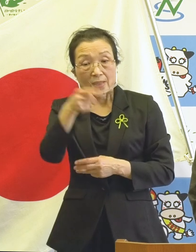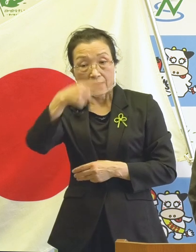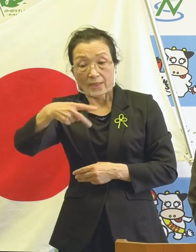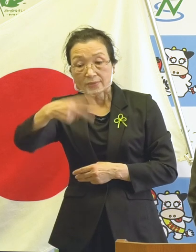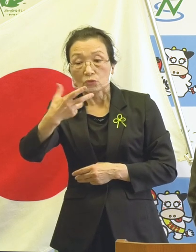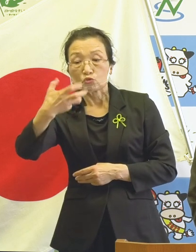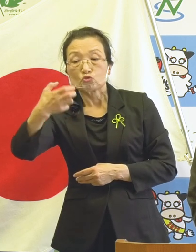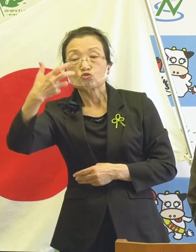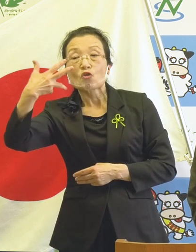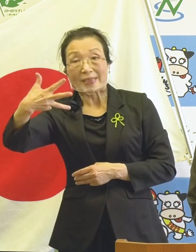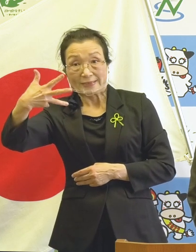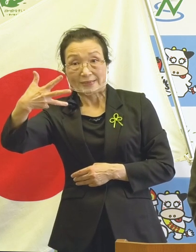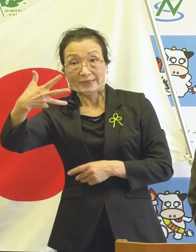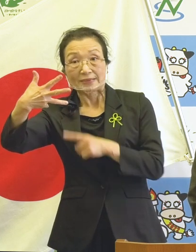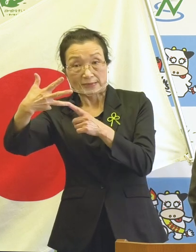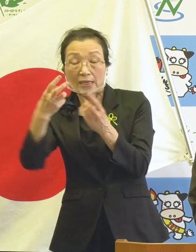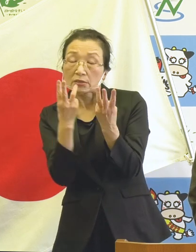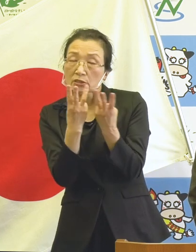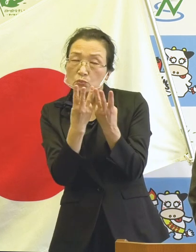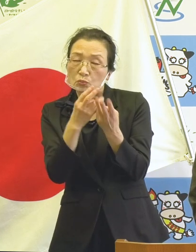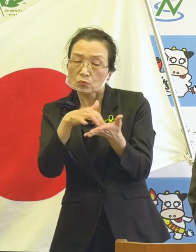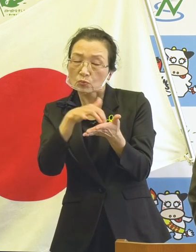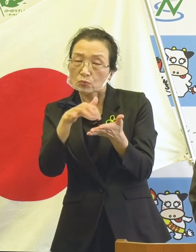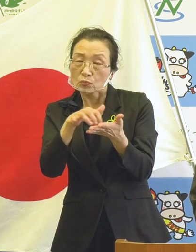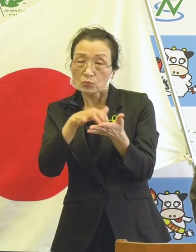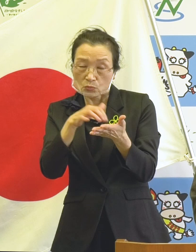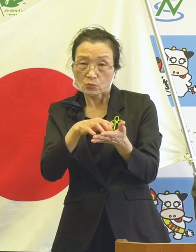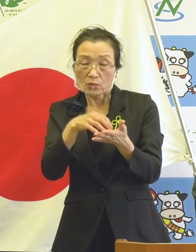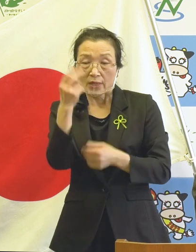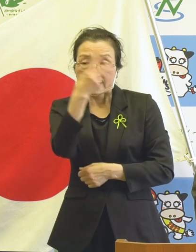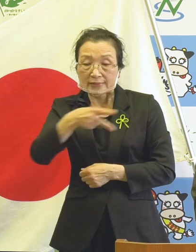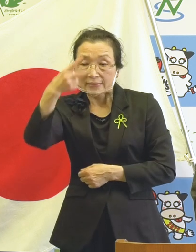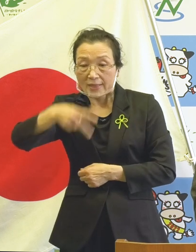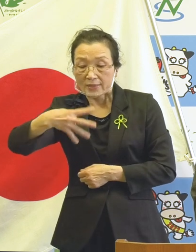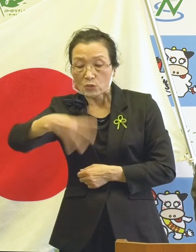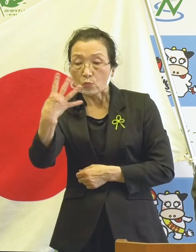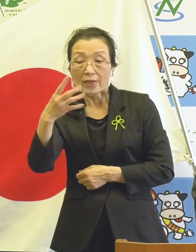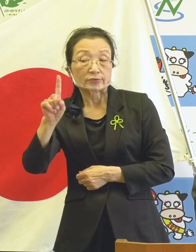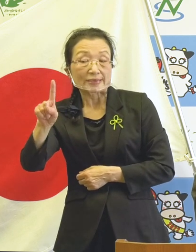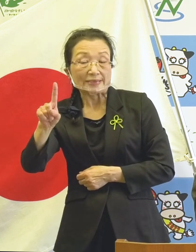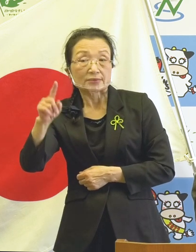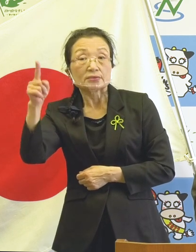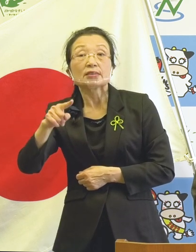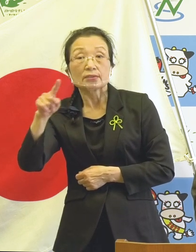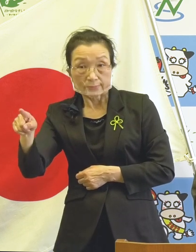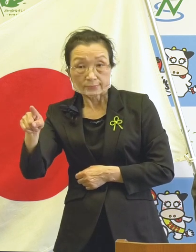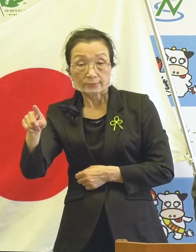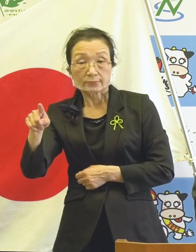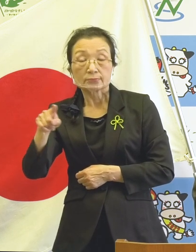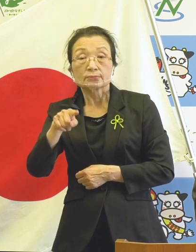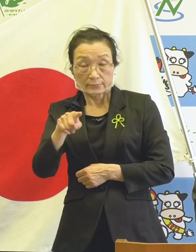1298件、人数に直しますと約2401人、となっております。